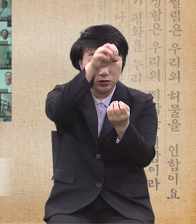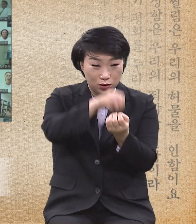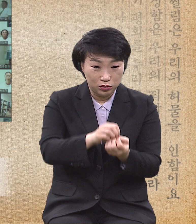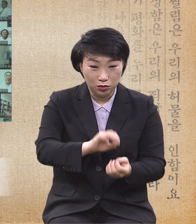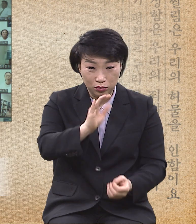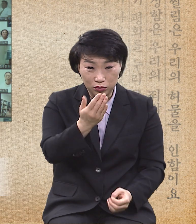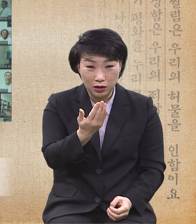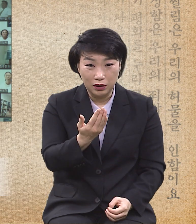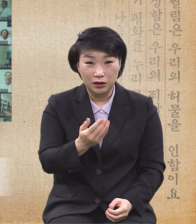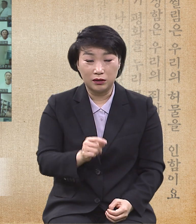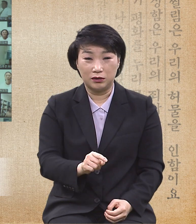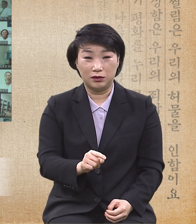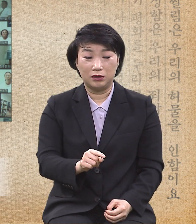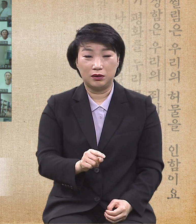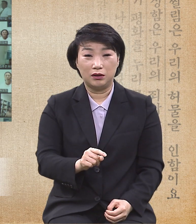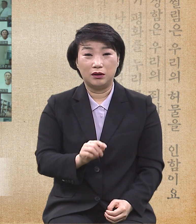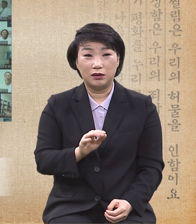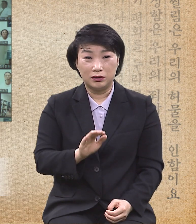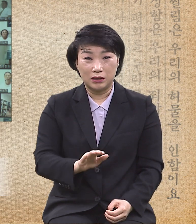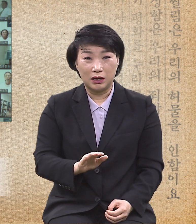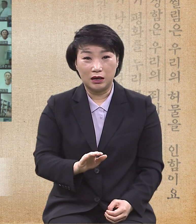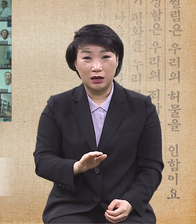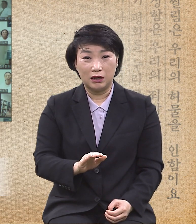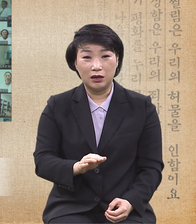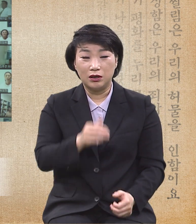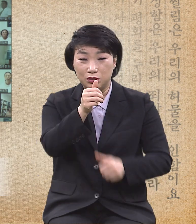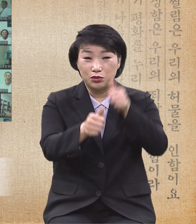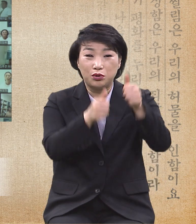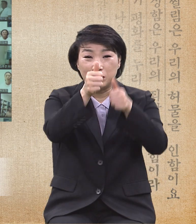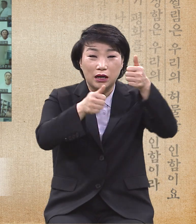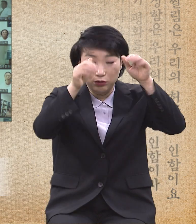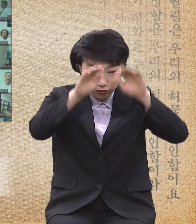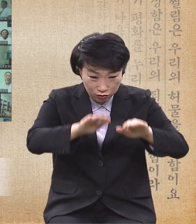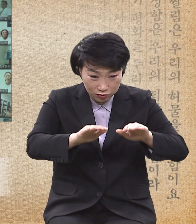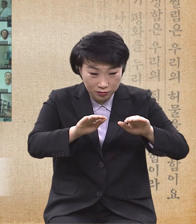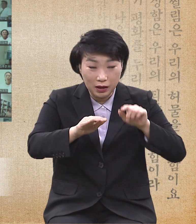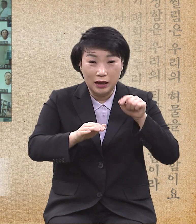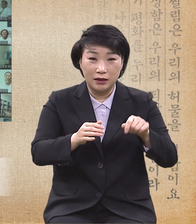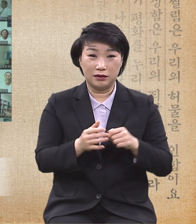됐습니다. 그리고 조상 숭배,